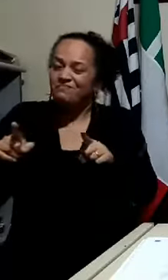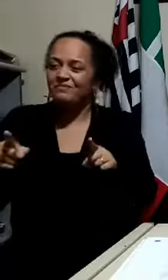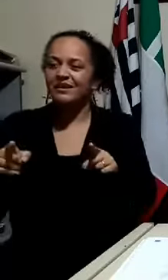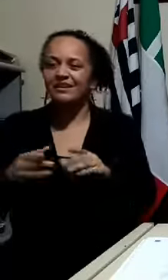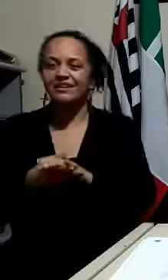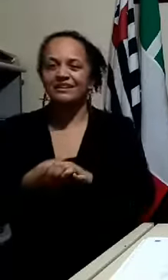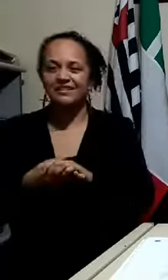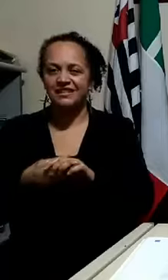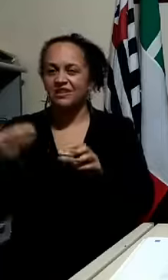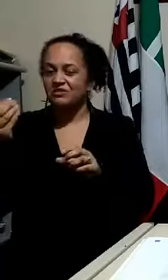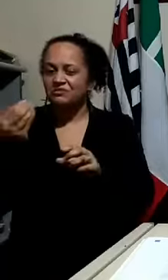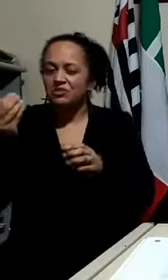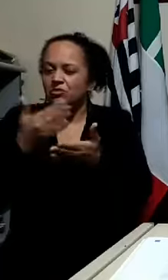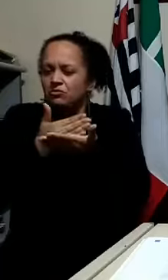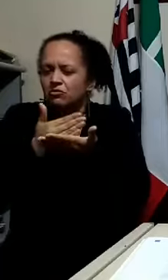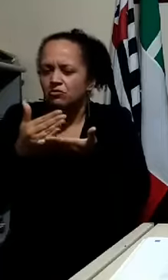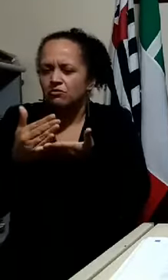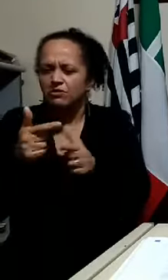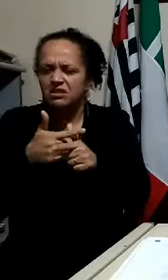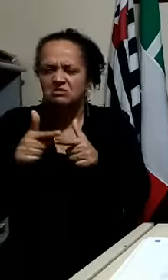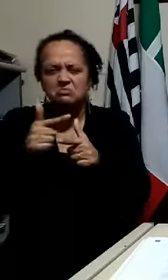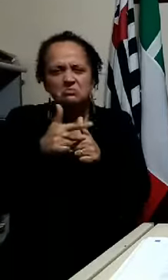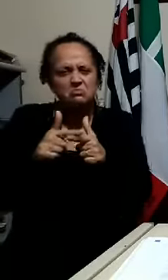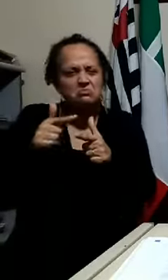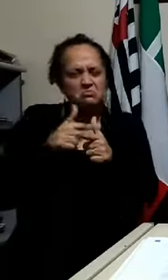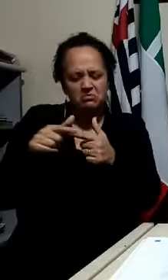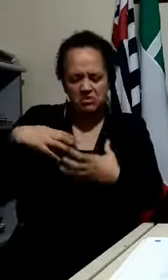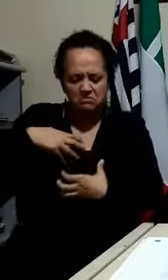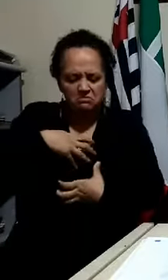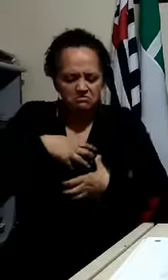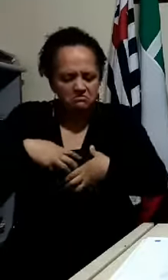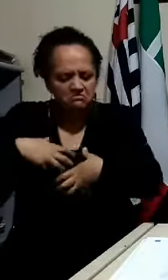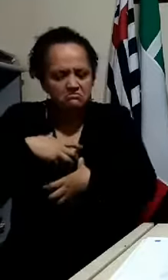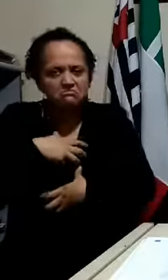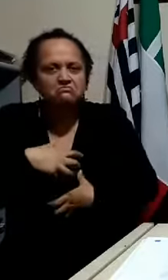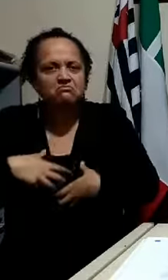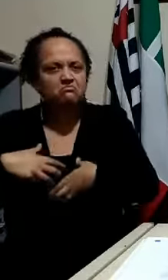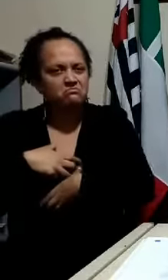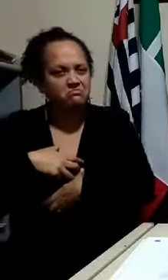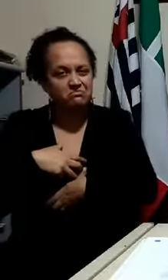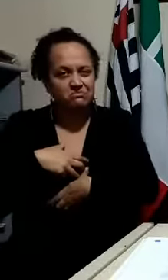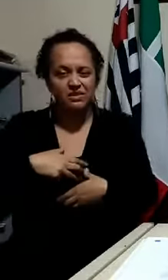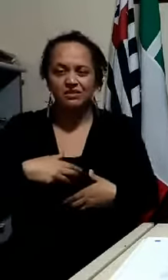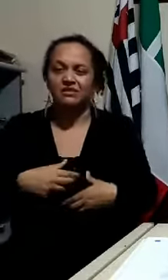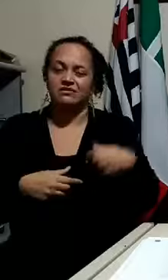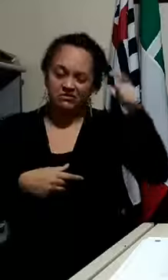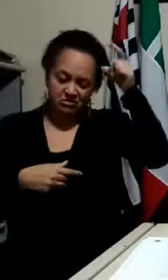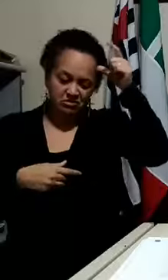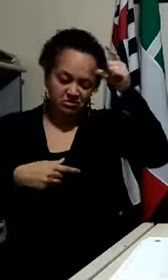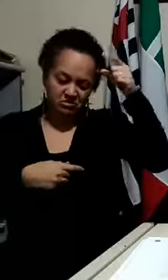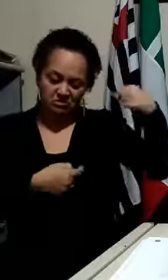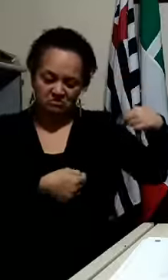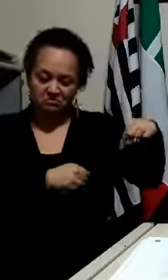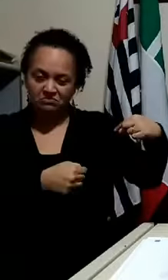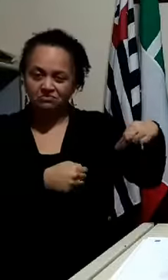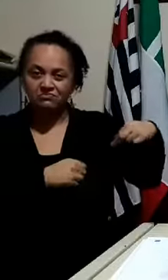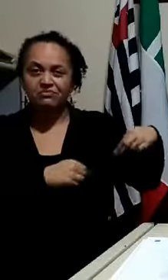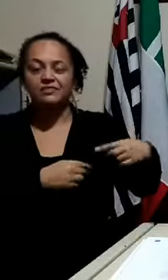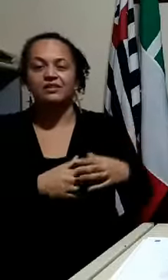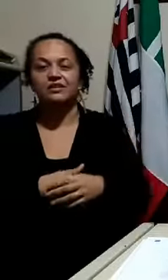antes de pouca duração, e em-lhe chegada a angústia e a perseguição, por causa da